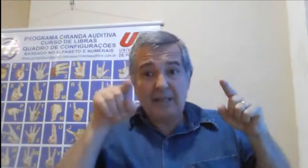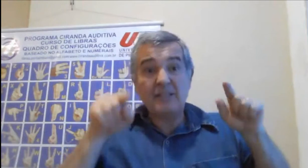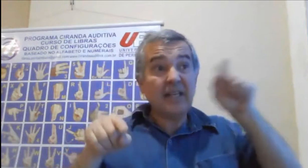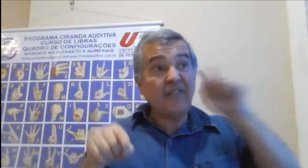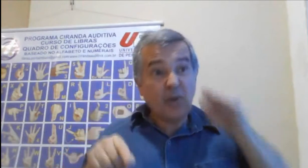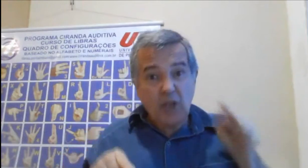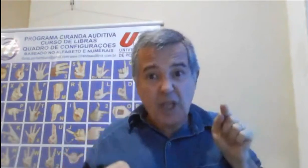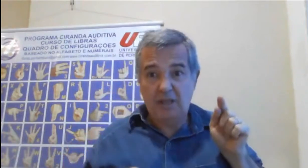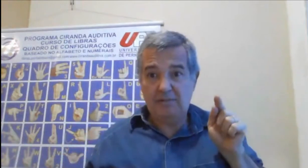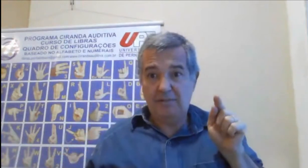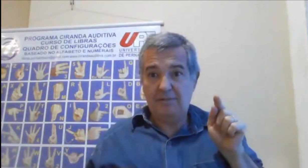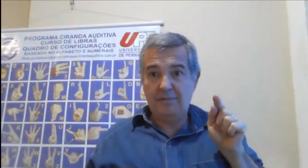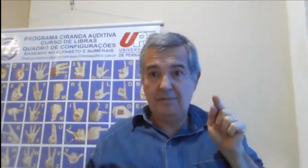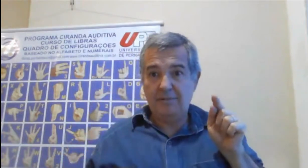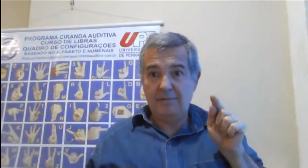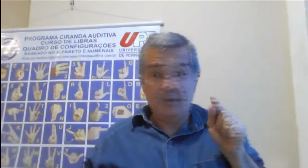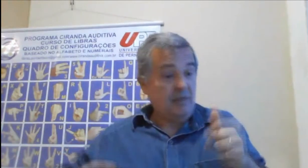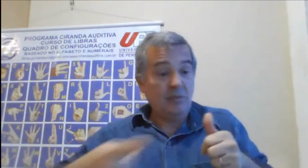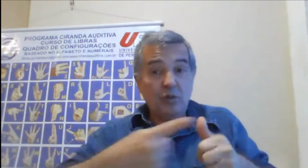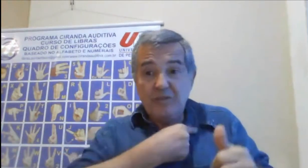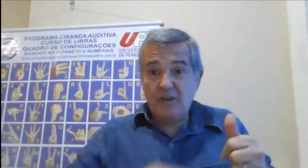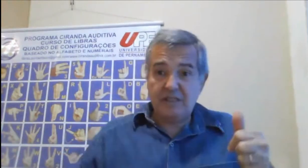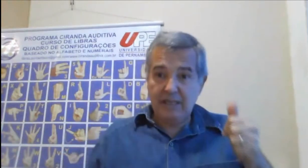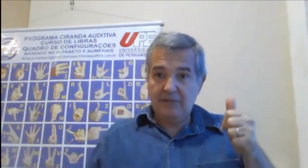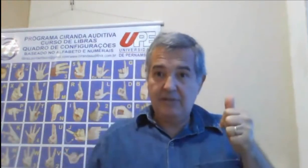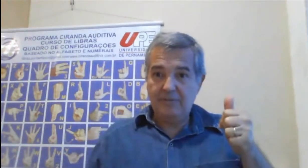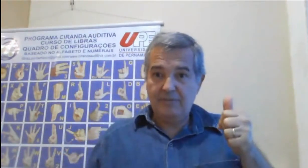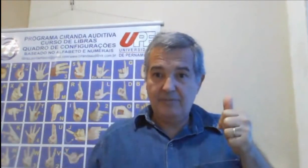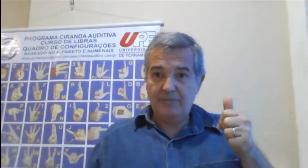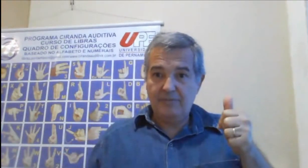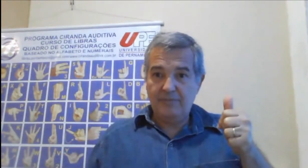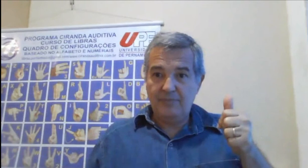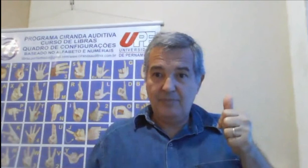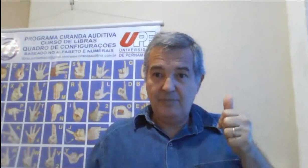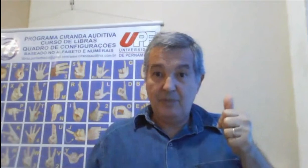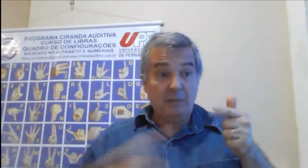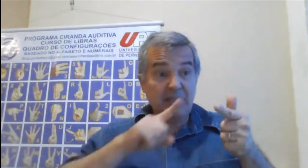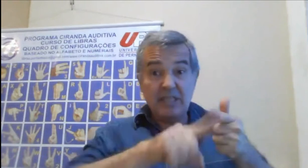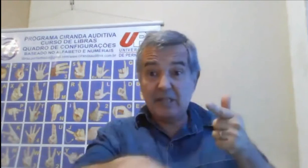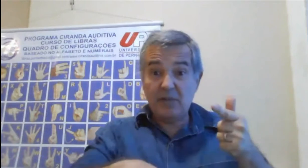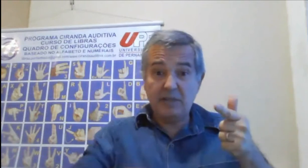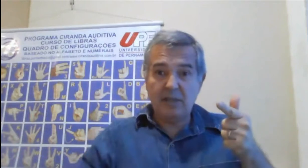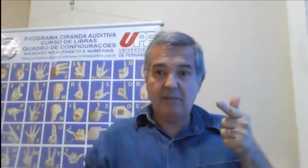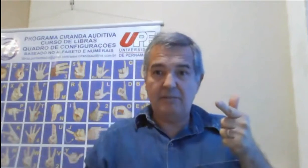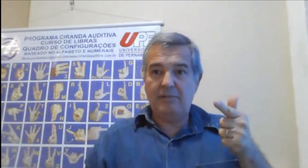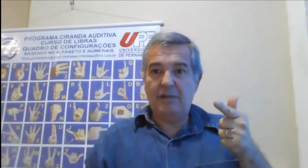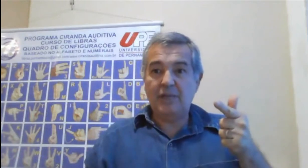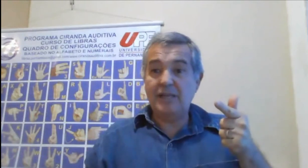aqui significa o quê? Diminua a velocidade. Preste atenção que tem